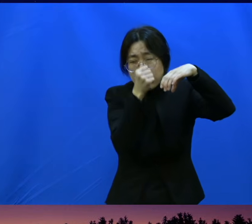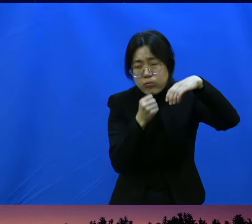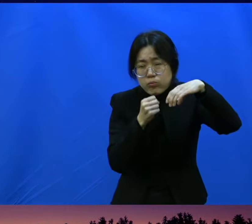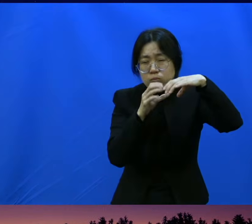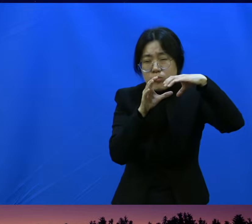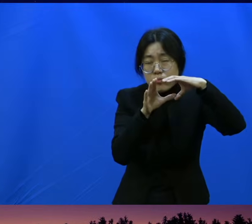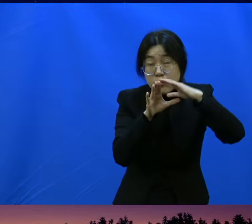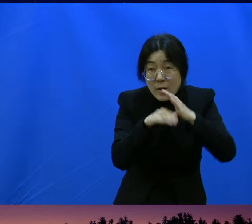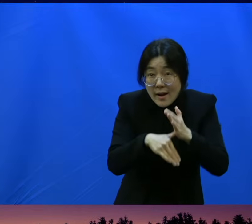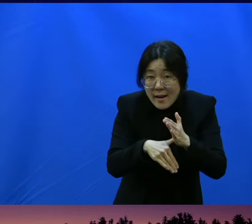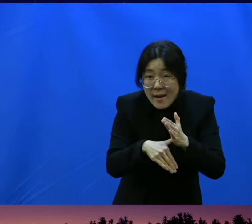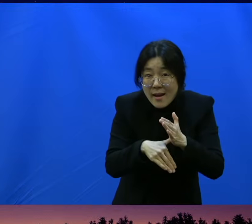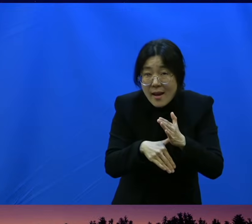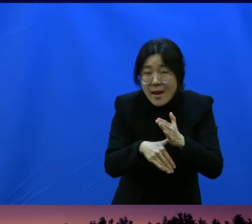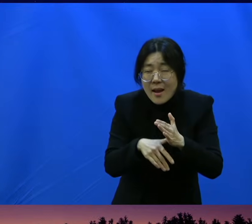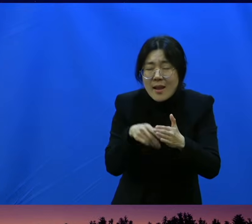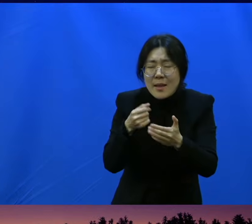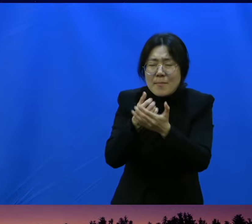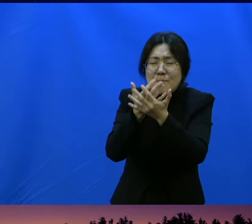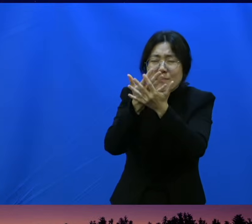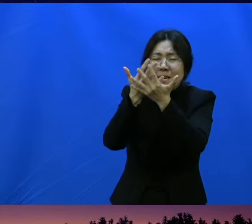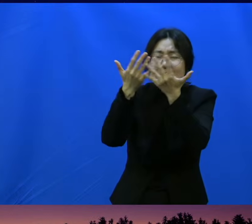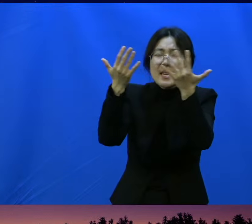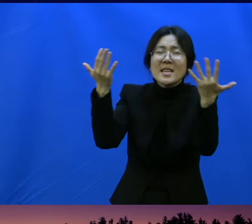이렇게 들어오는 거예요. 그게 뭐냐면 바로 하나님이에요.